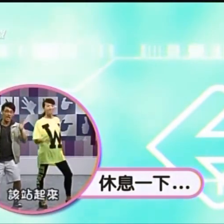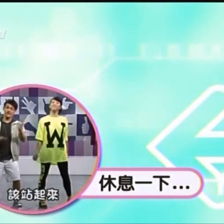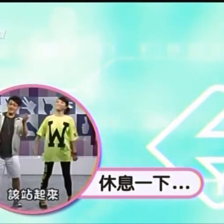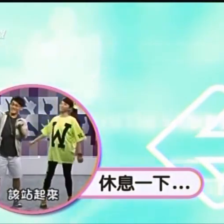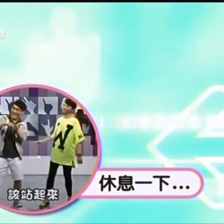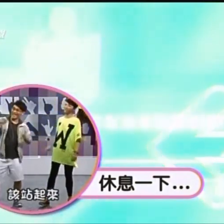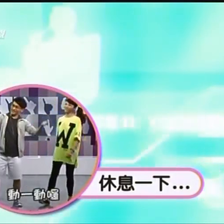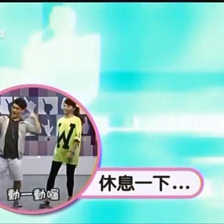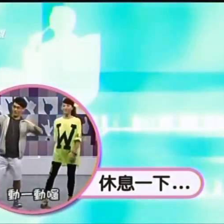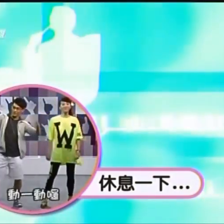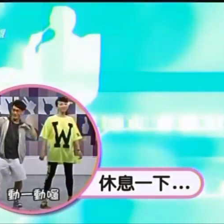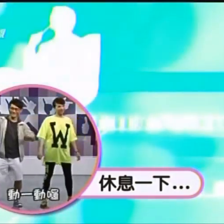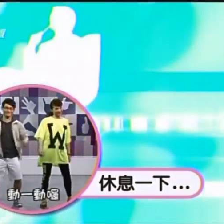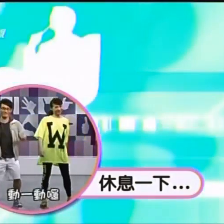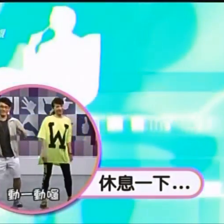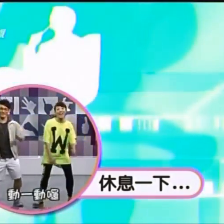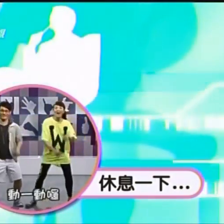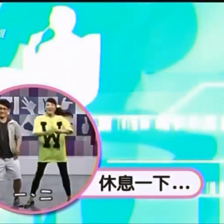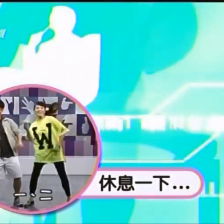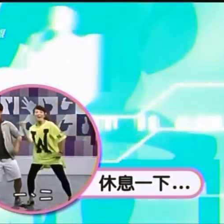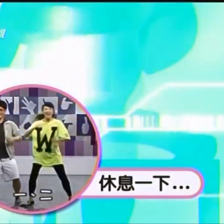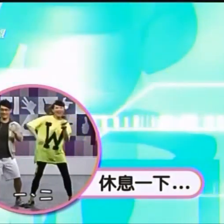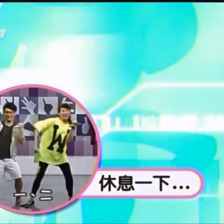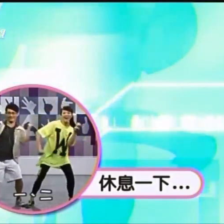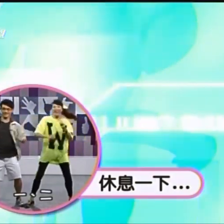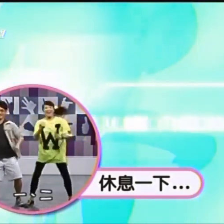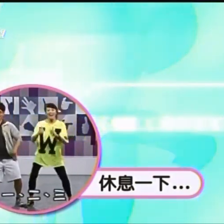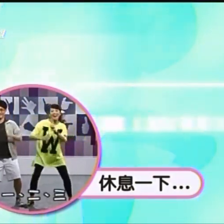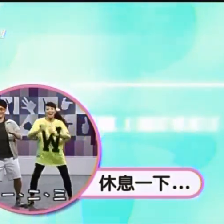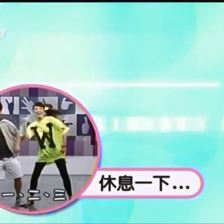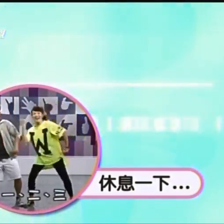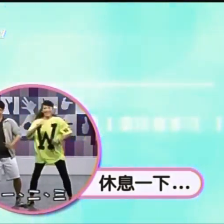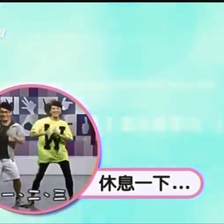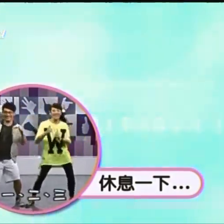该站起来动一动咯。 一二三。